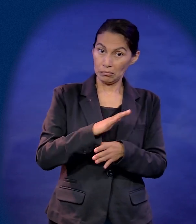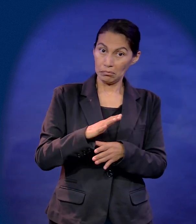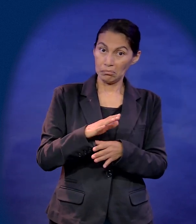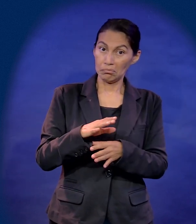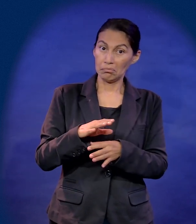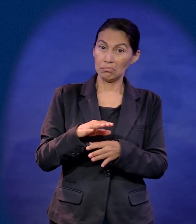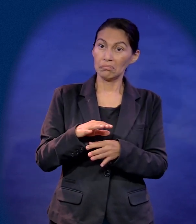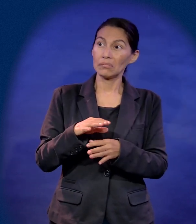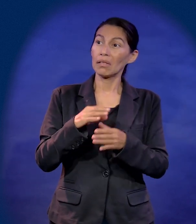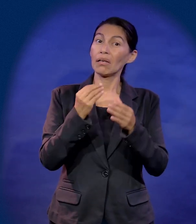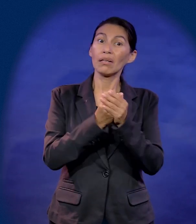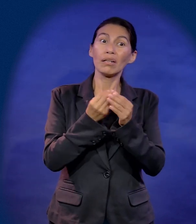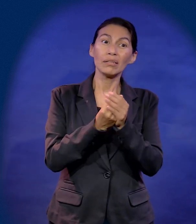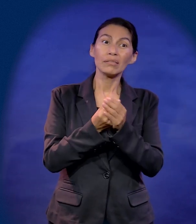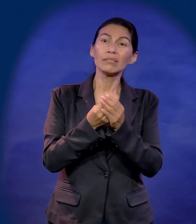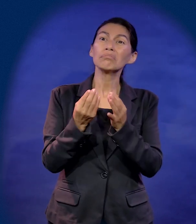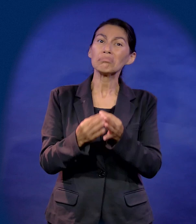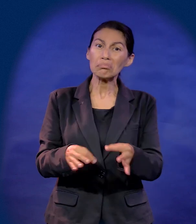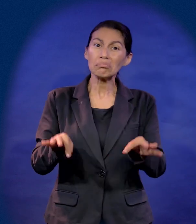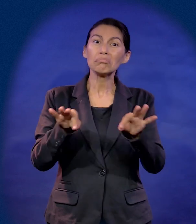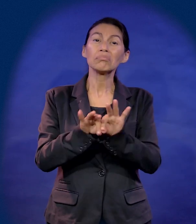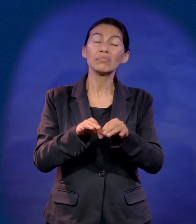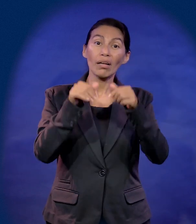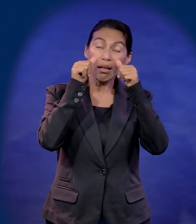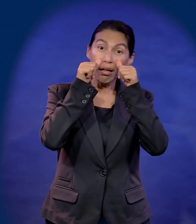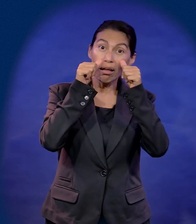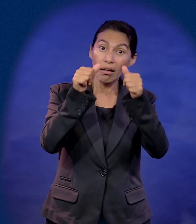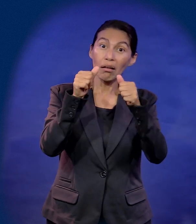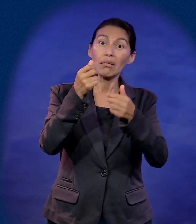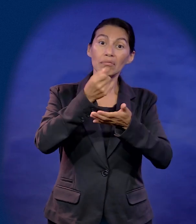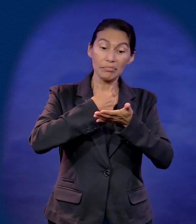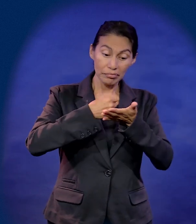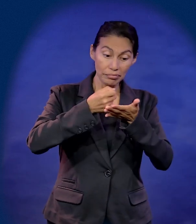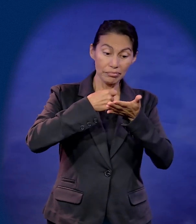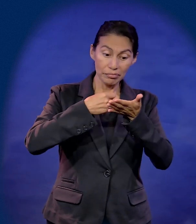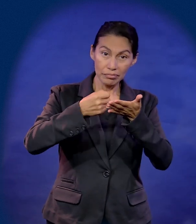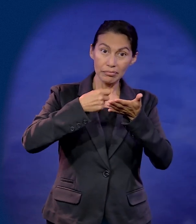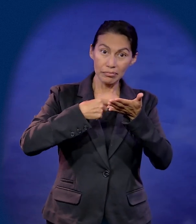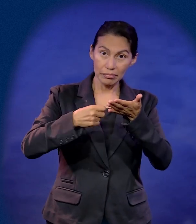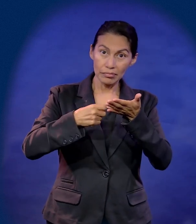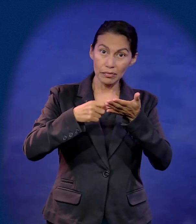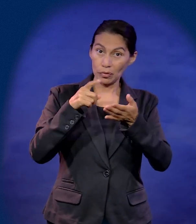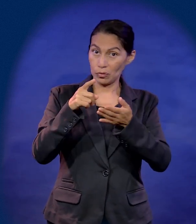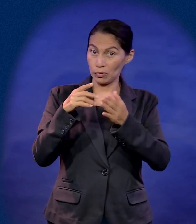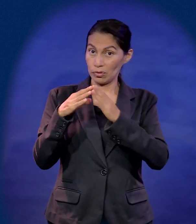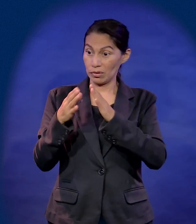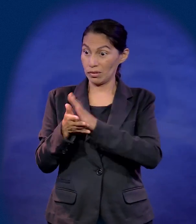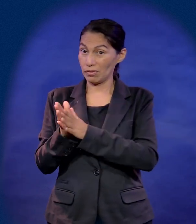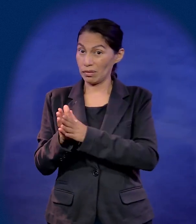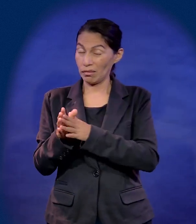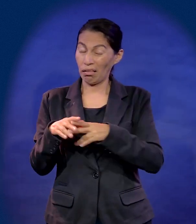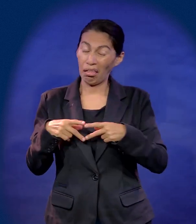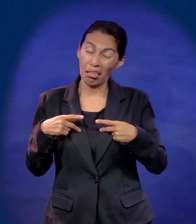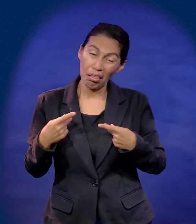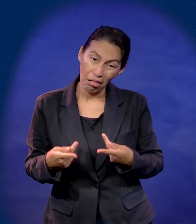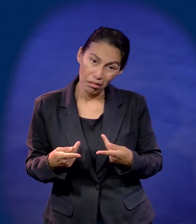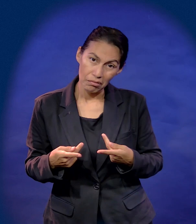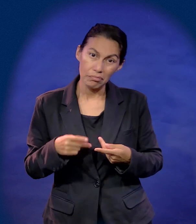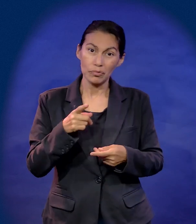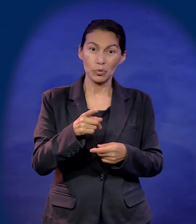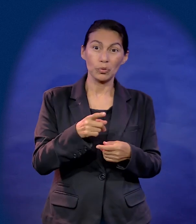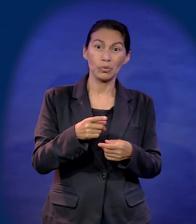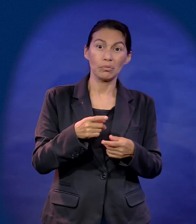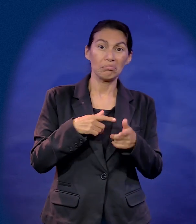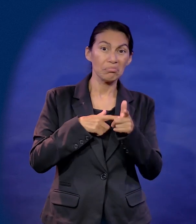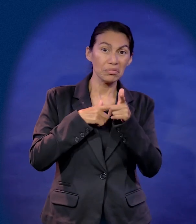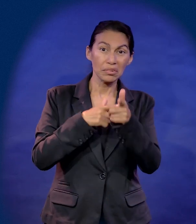respirando. Llegas a la clase y finges toda la mañana que las clases te importan lo mejor que puedas. Tomas nota, porque si te